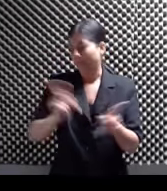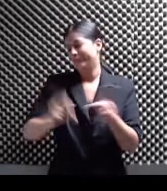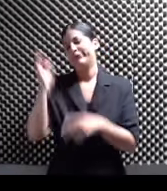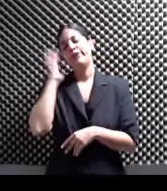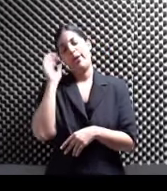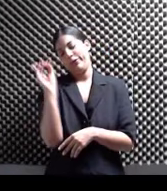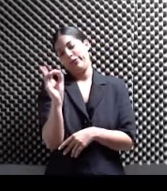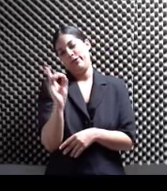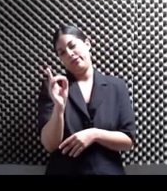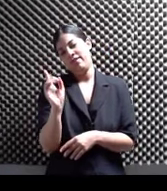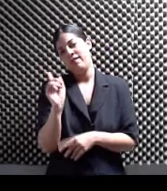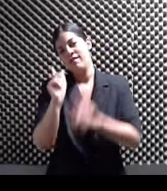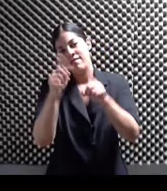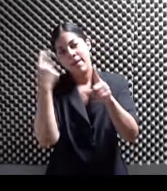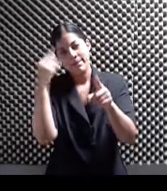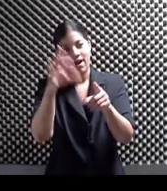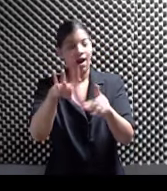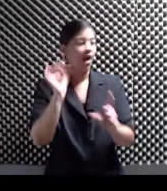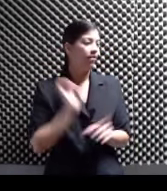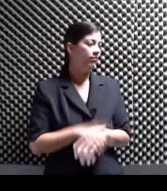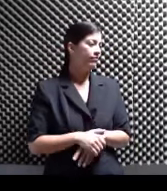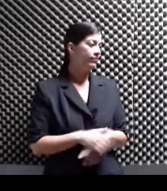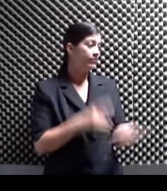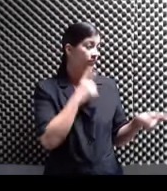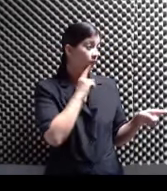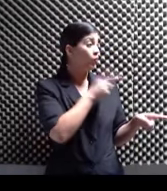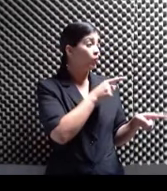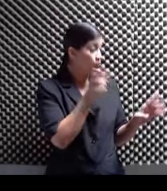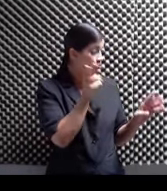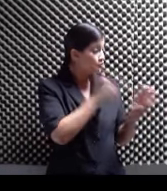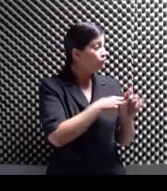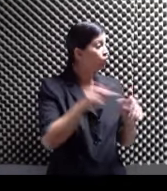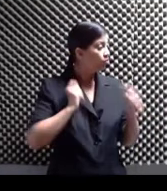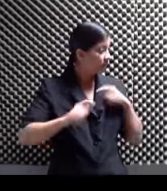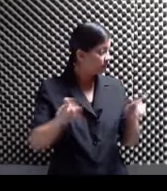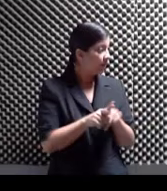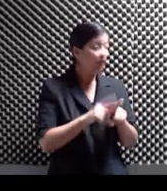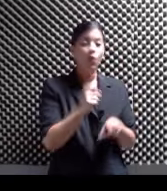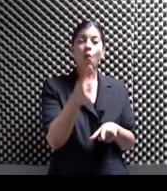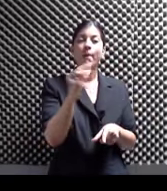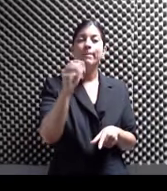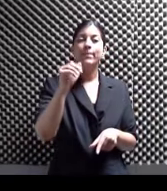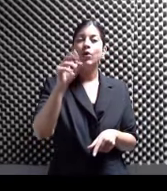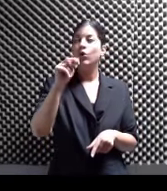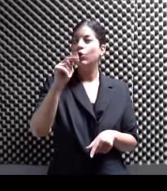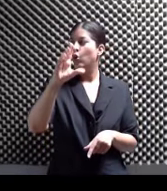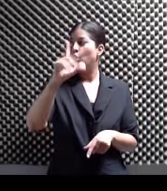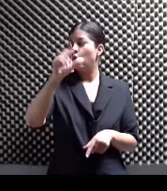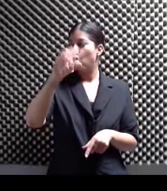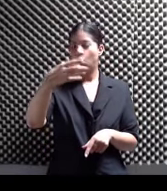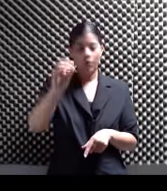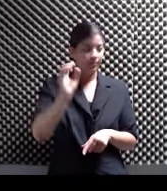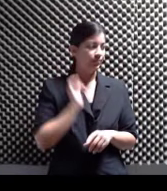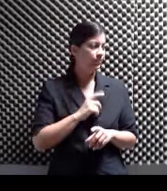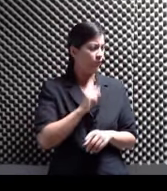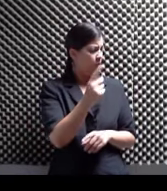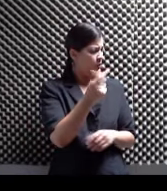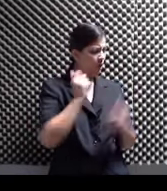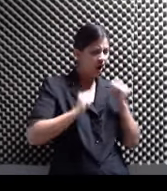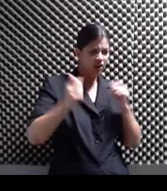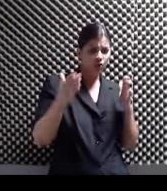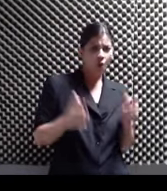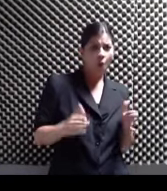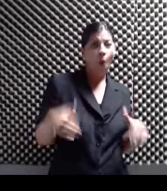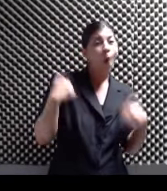es la diferencia, ¿verdad? Tú no estás dirigiendo, sino que tú actúas en un monólogo. Exacto, un monólogo. Que hay un director joven que tuve la